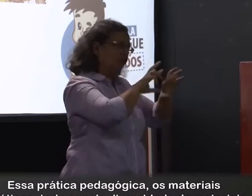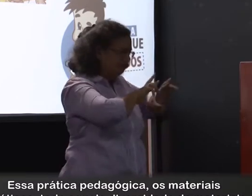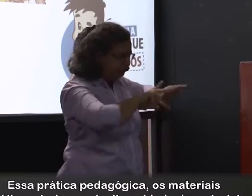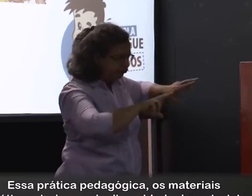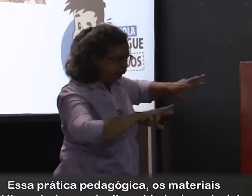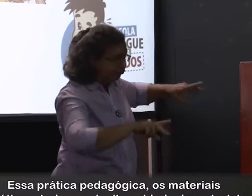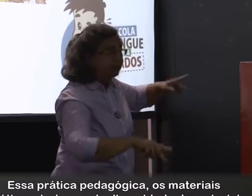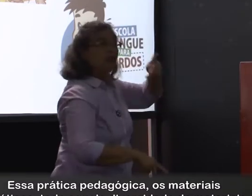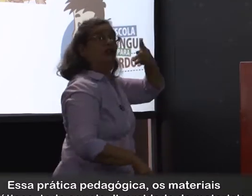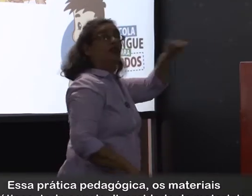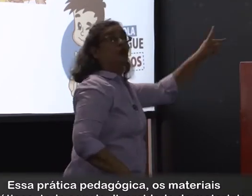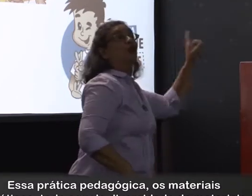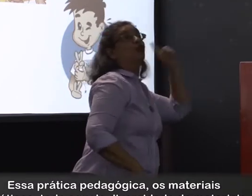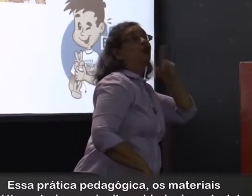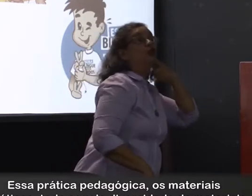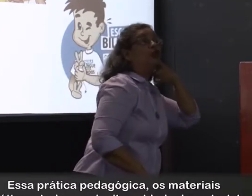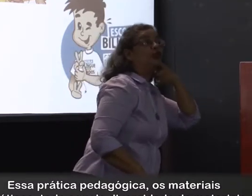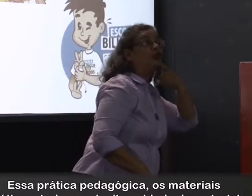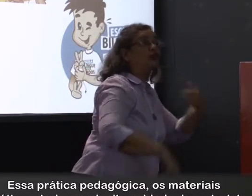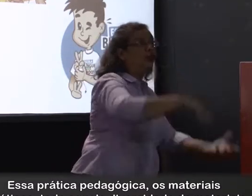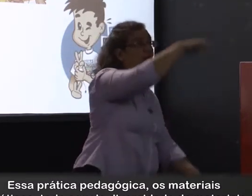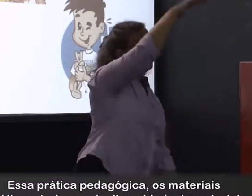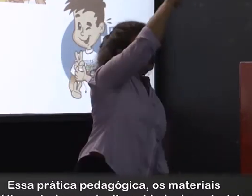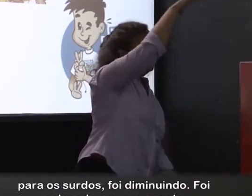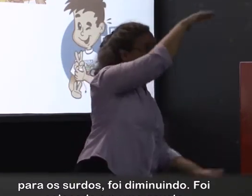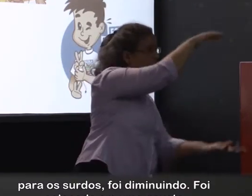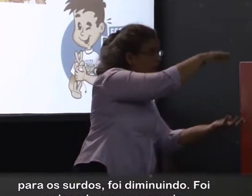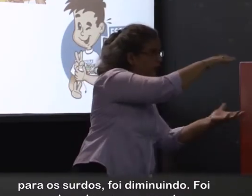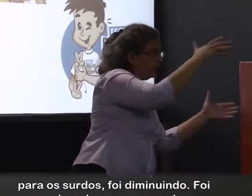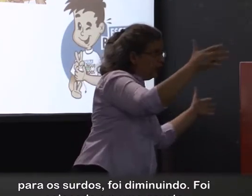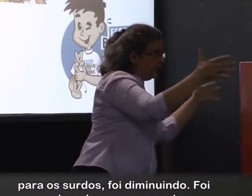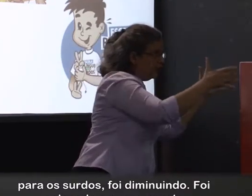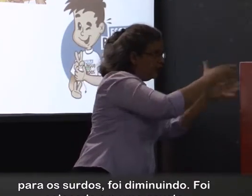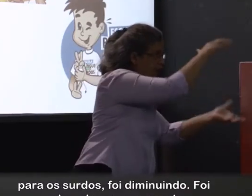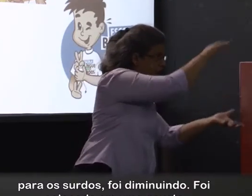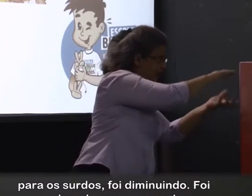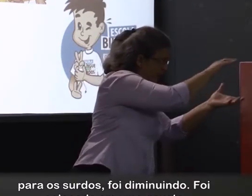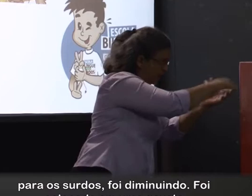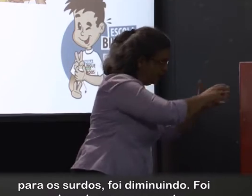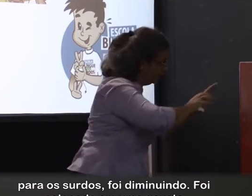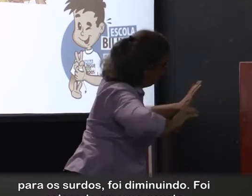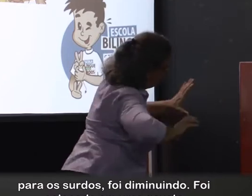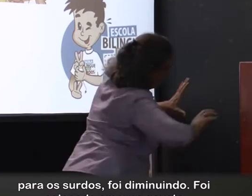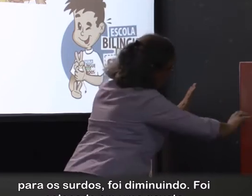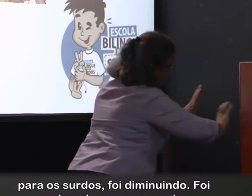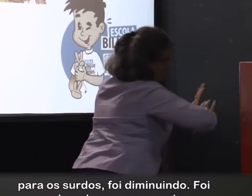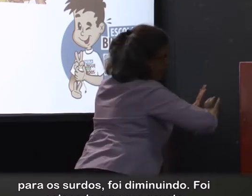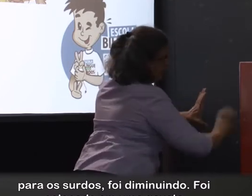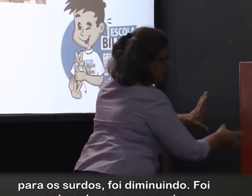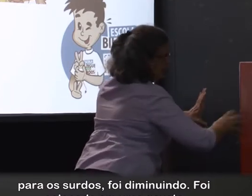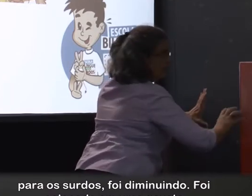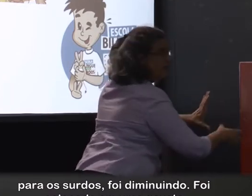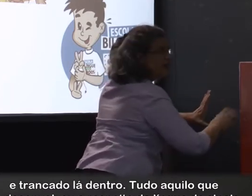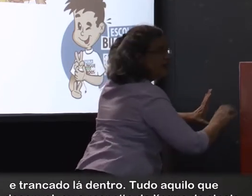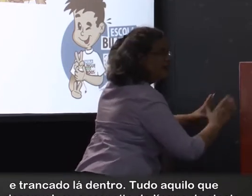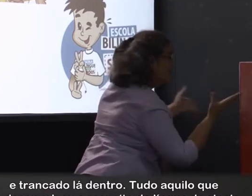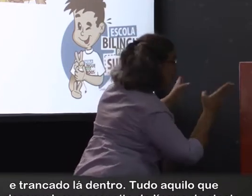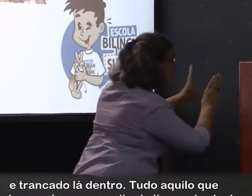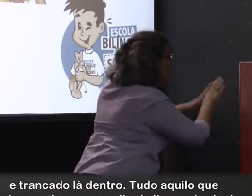materiais didáticos, né, toda aquela diversidade de materiais para os surdos foi diminuído, foi colocado numa gaveta, trancado lá